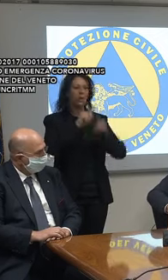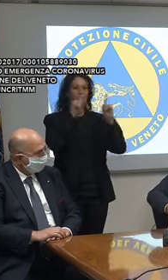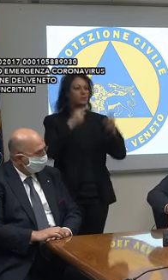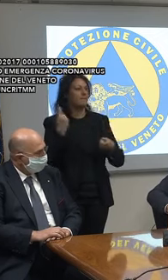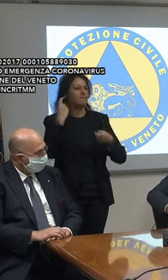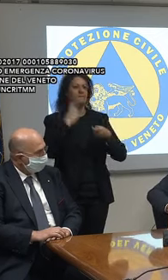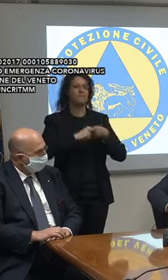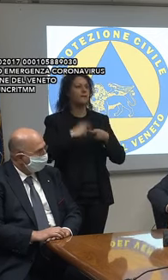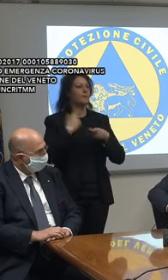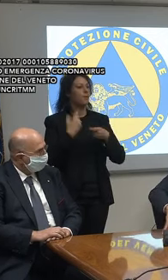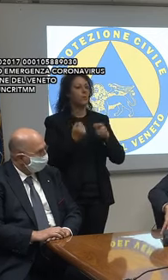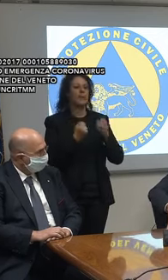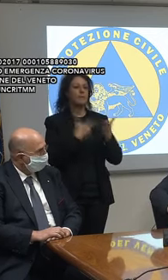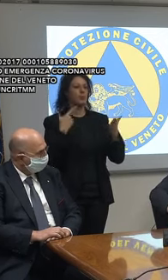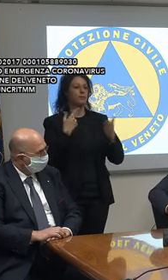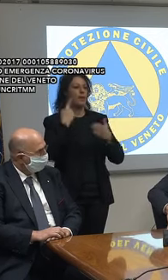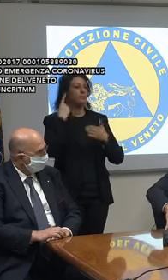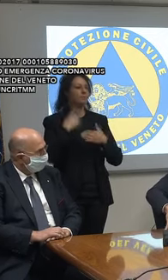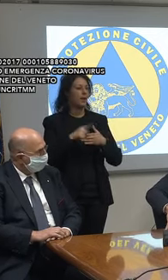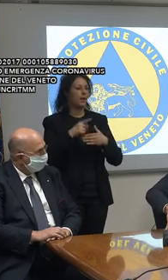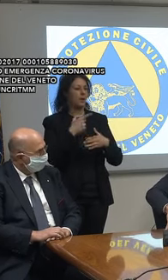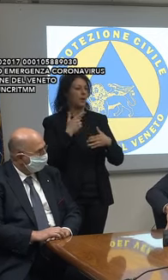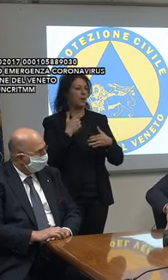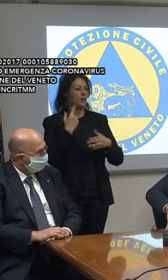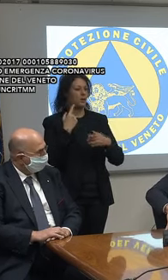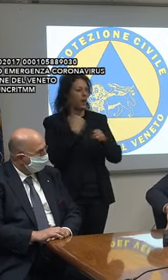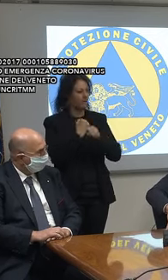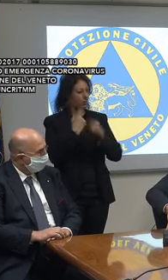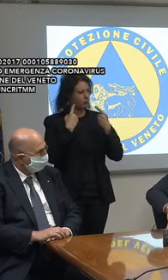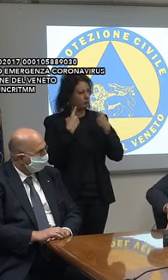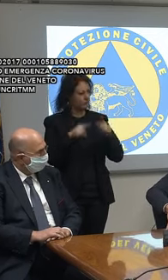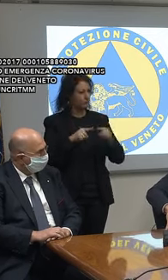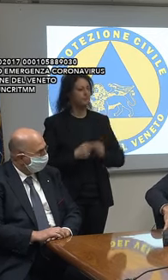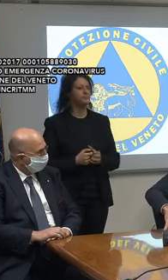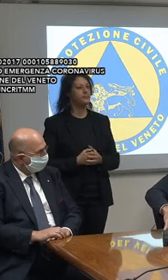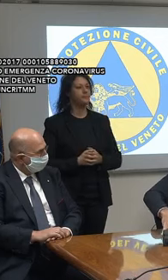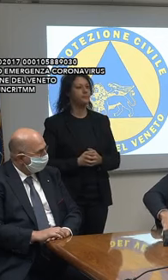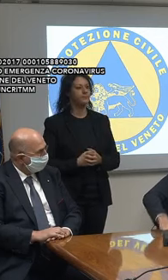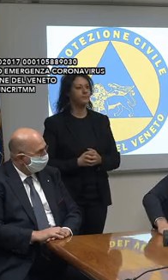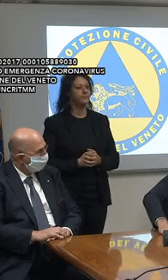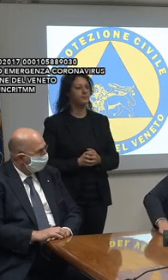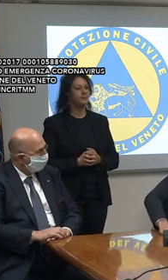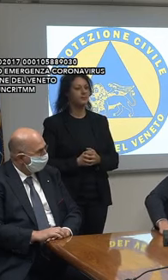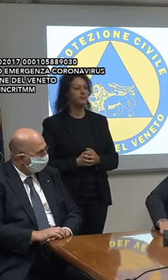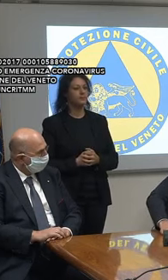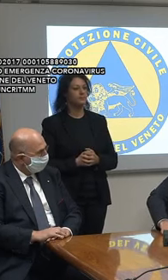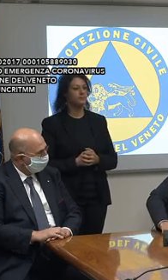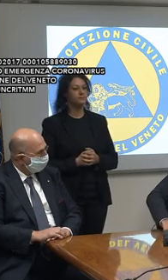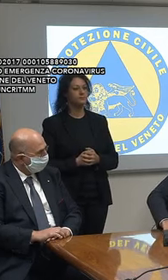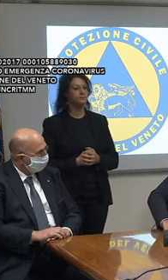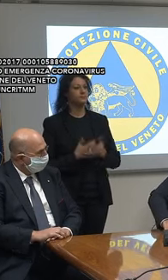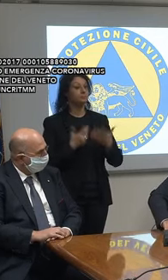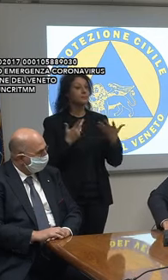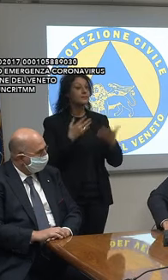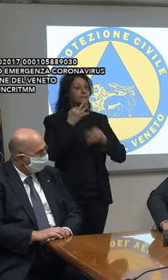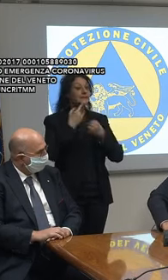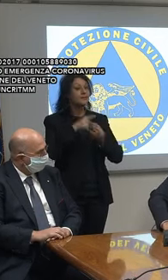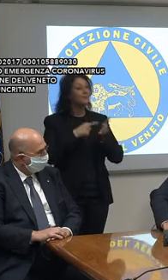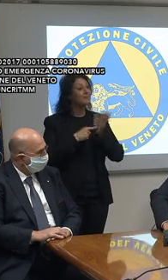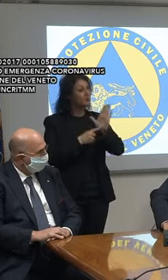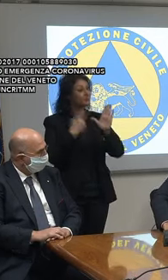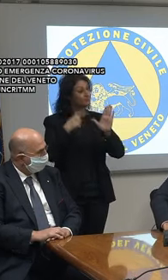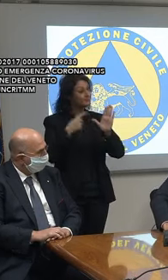questa partita, l'urbanistica, insomma tutto quello che abbiamo potuto fare, e direi che questo è il frutto di un lavoro di squadra ed